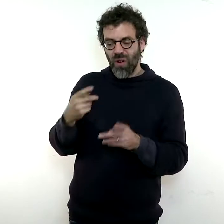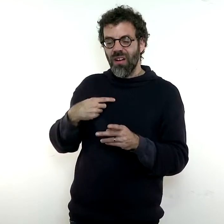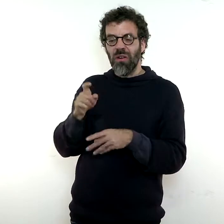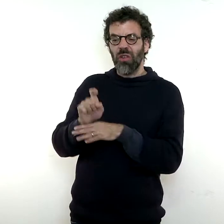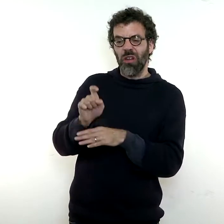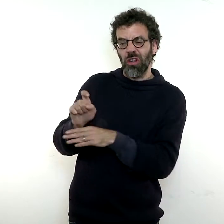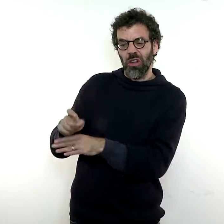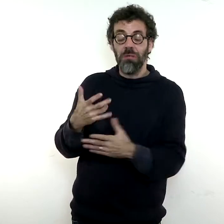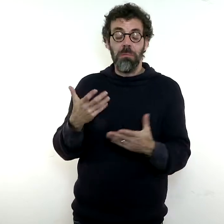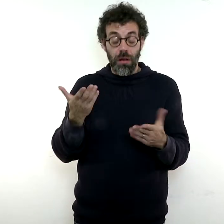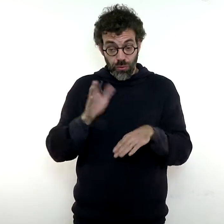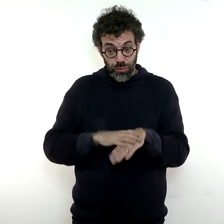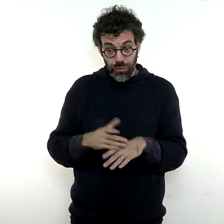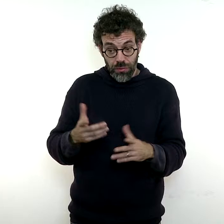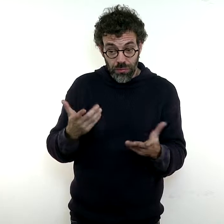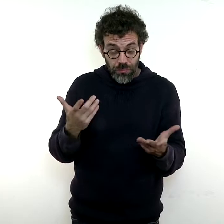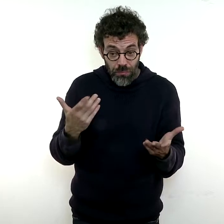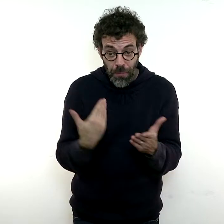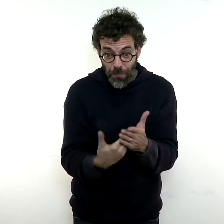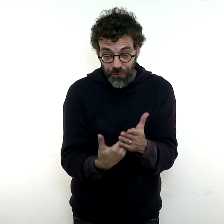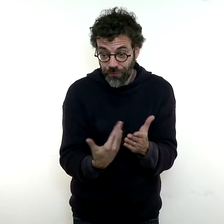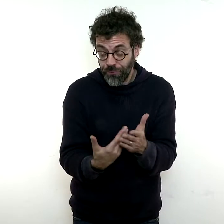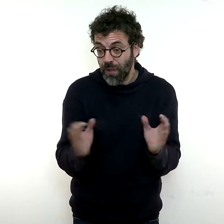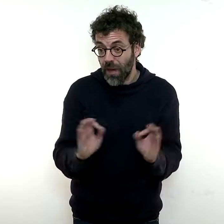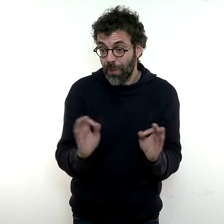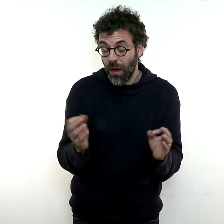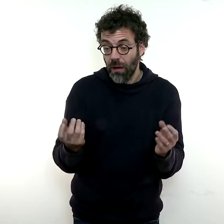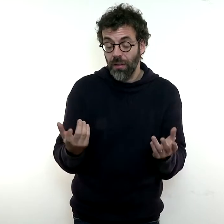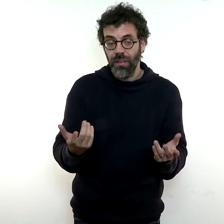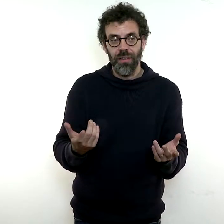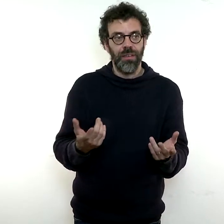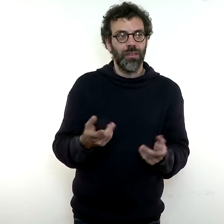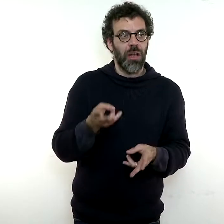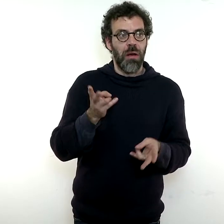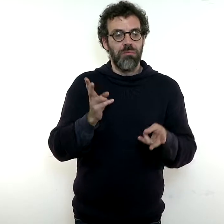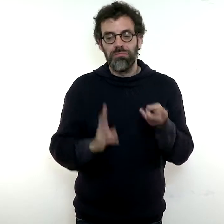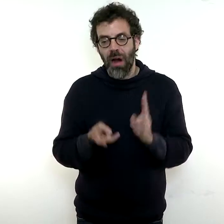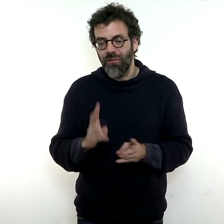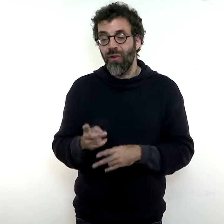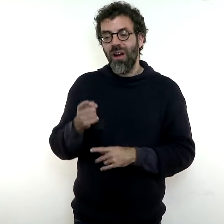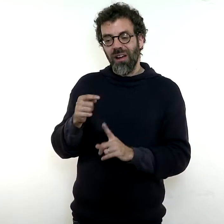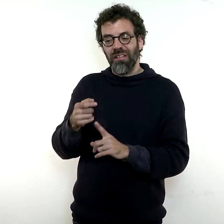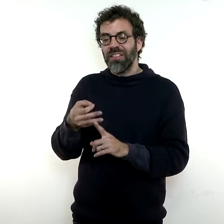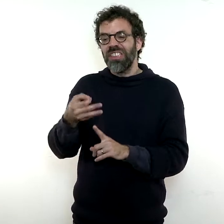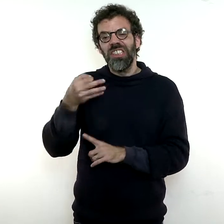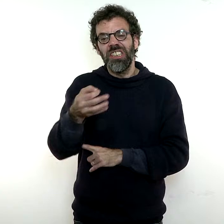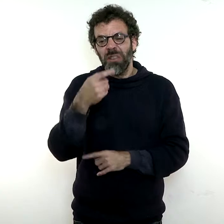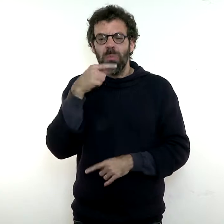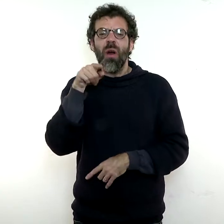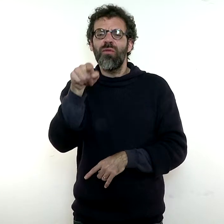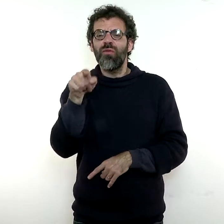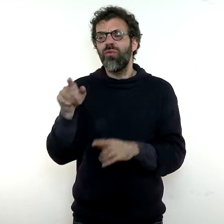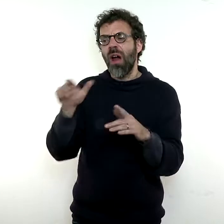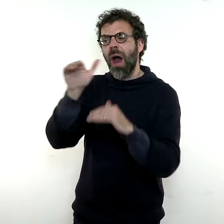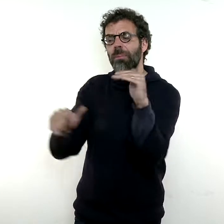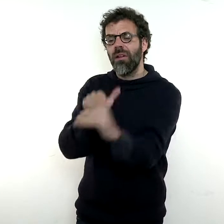fontaine Grand Rue Jean Moulin. Certains nous disent « Ouh là là, mais quel petit sujet, vous concertez sur quelque chose qui n'a aucune importance. » Mais